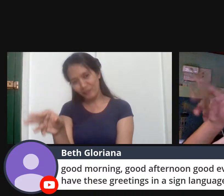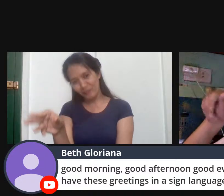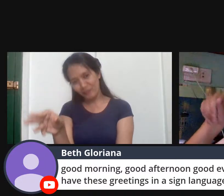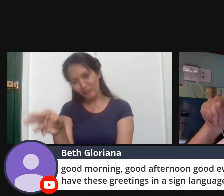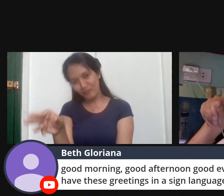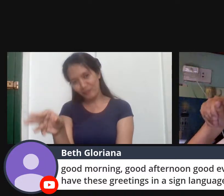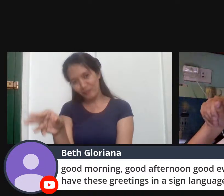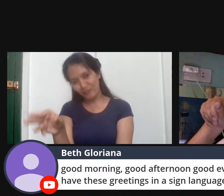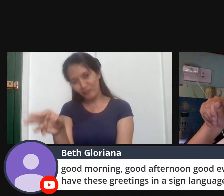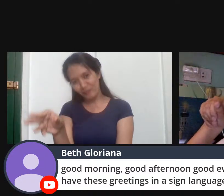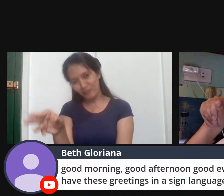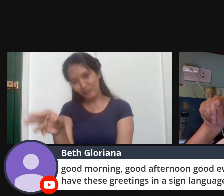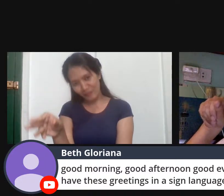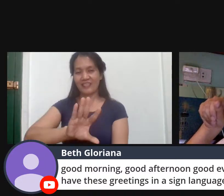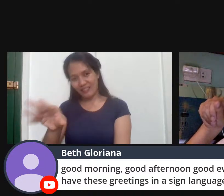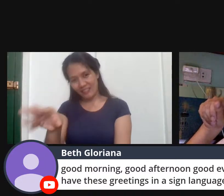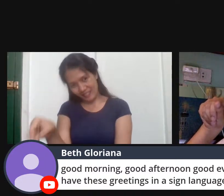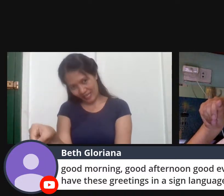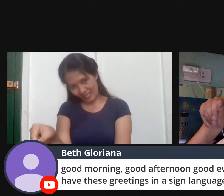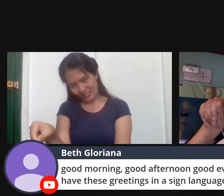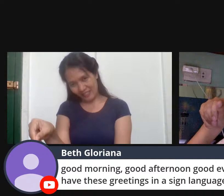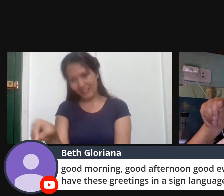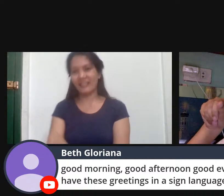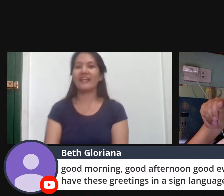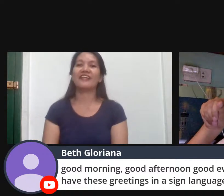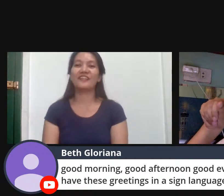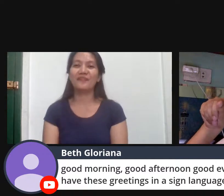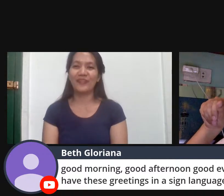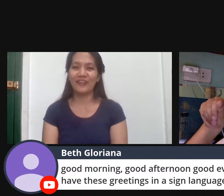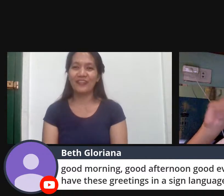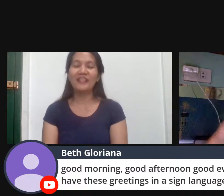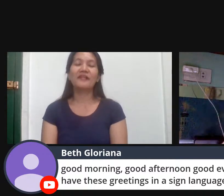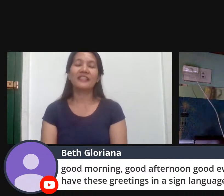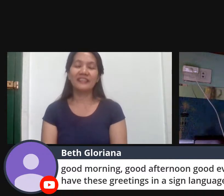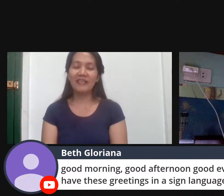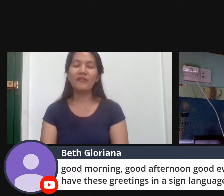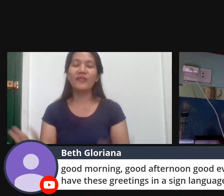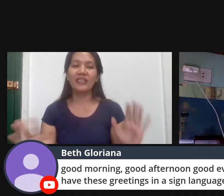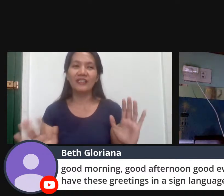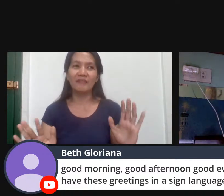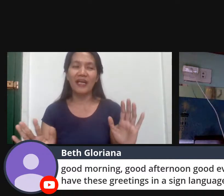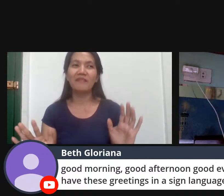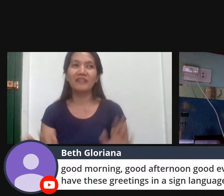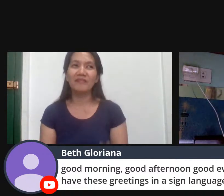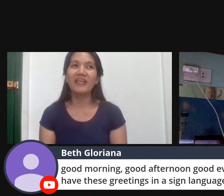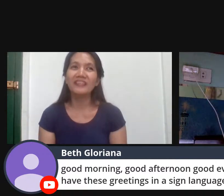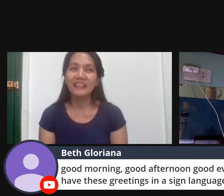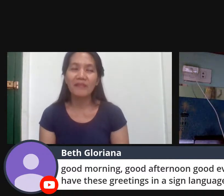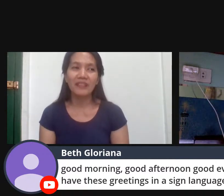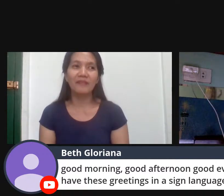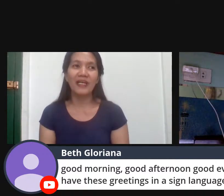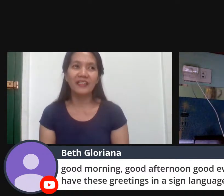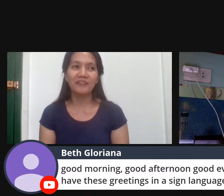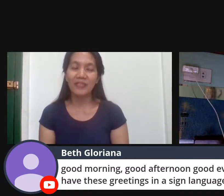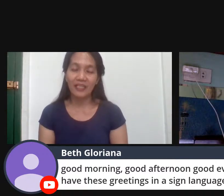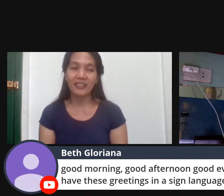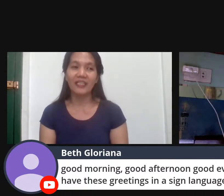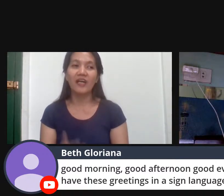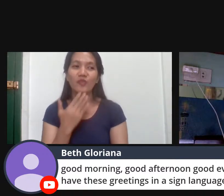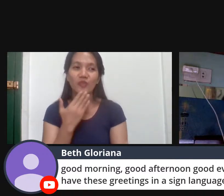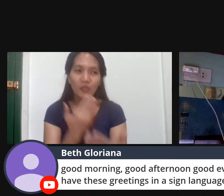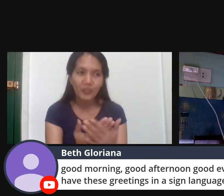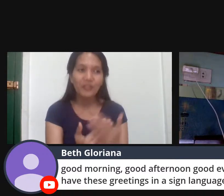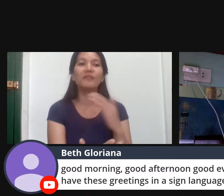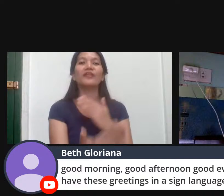Tumiklop Okay. na siya. Ayun po. The same with, bakit may nakita